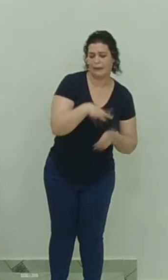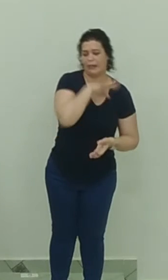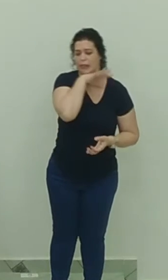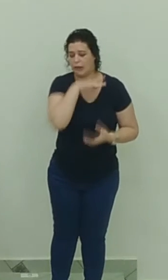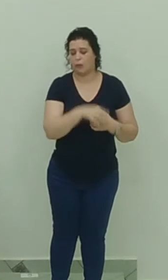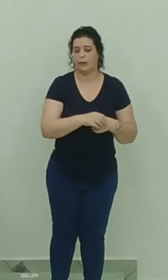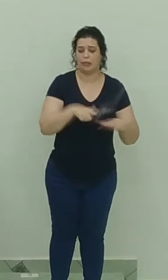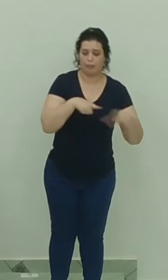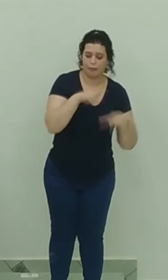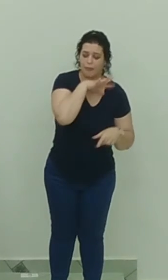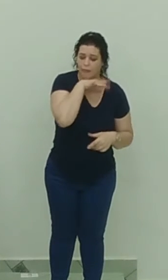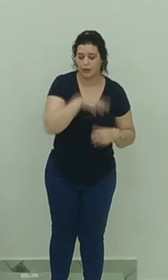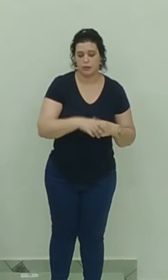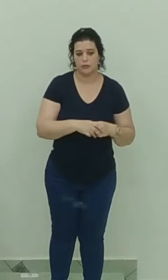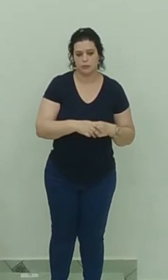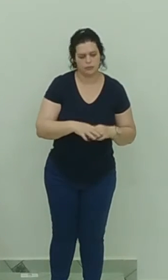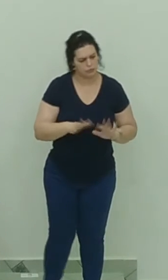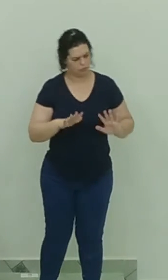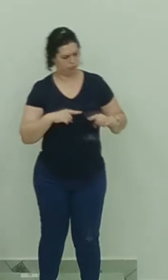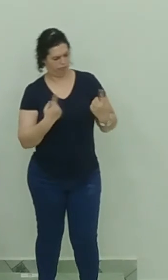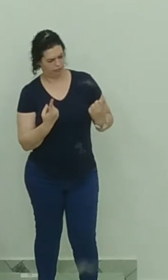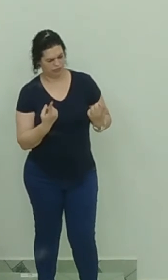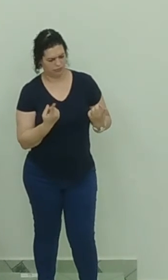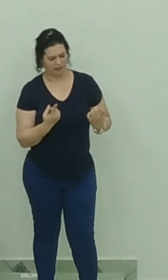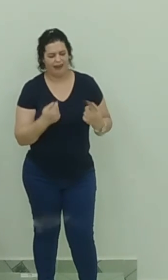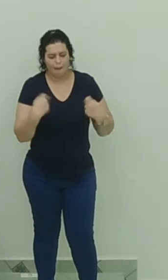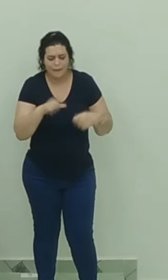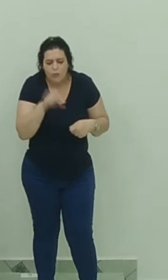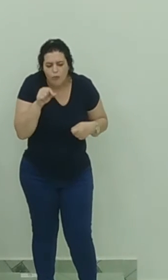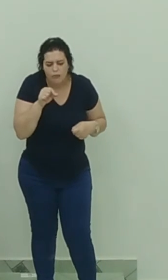vai? O povo estava na decisão.